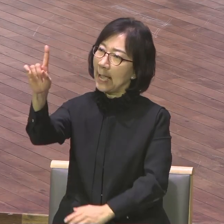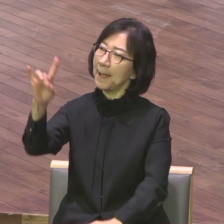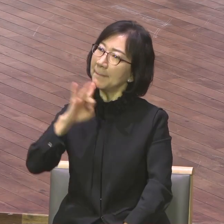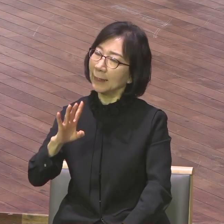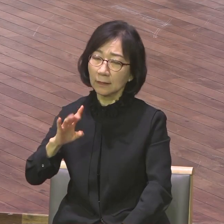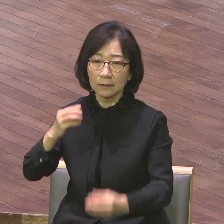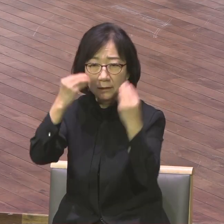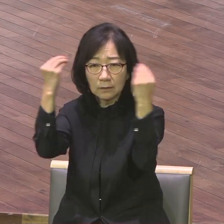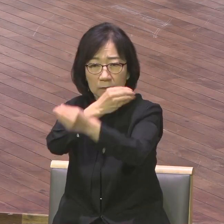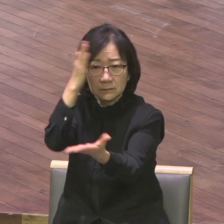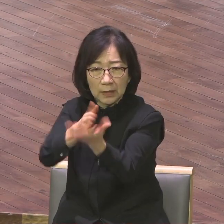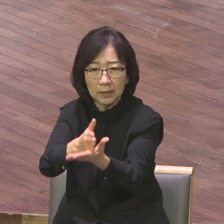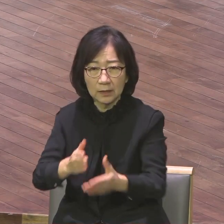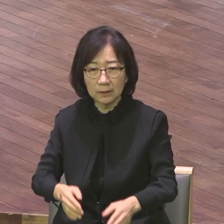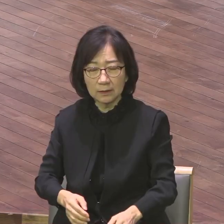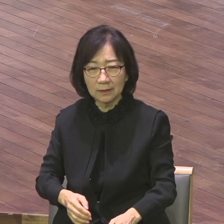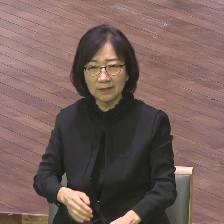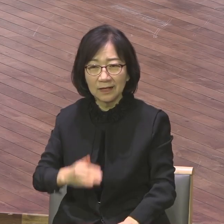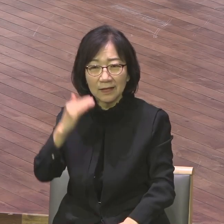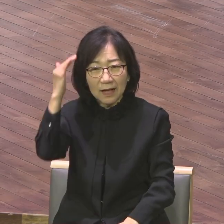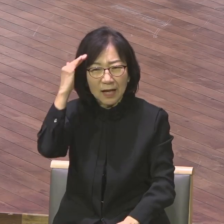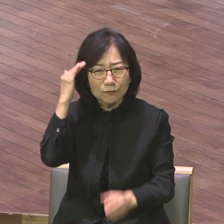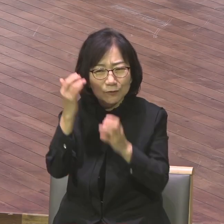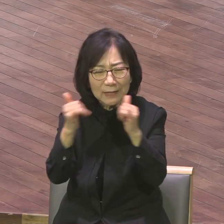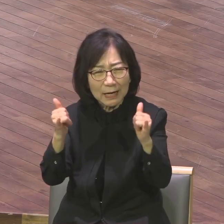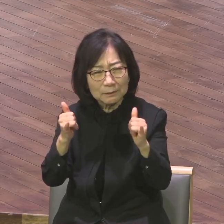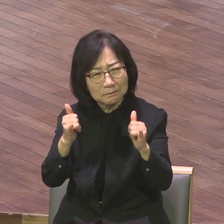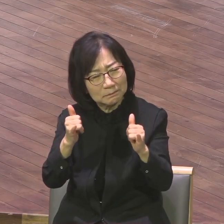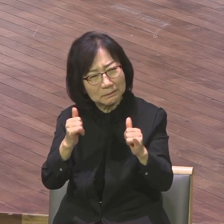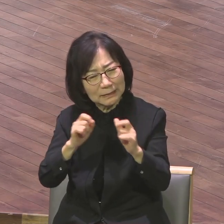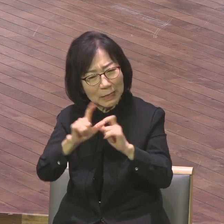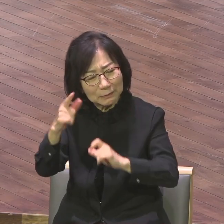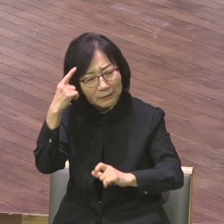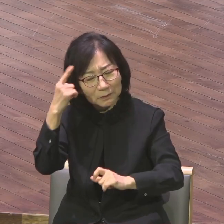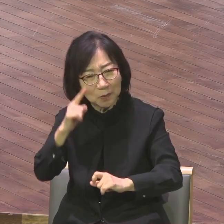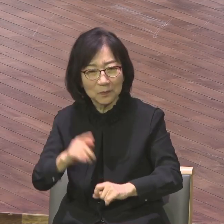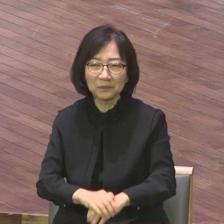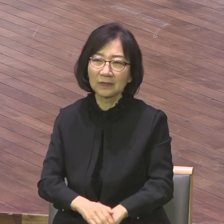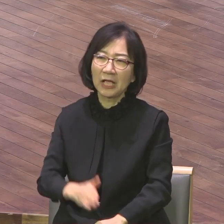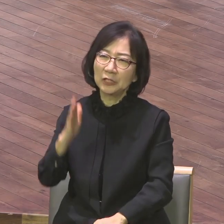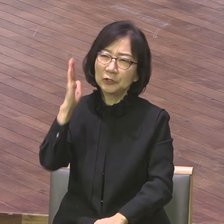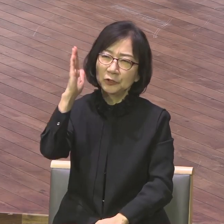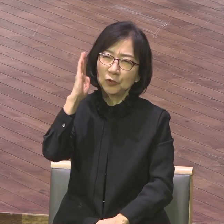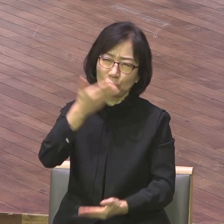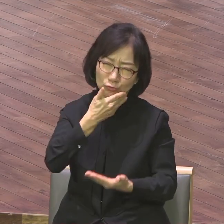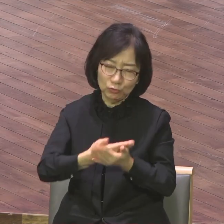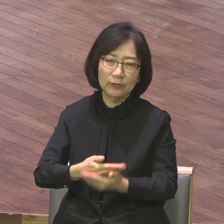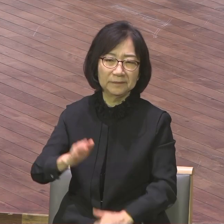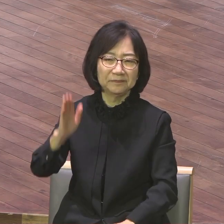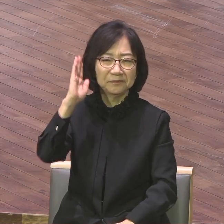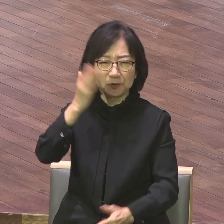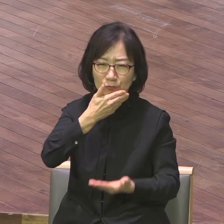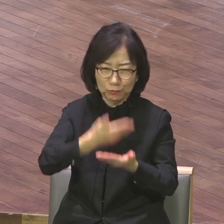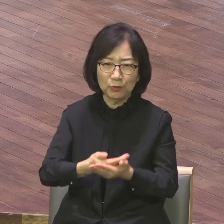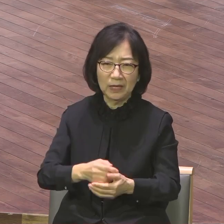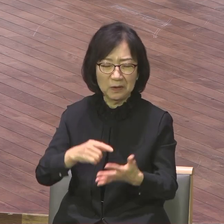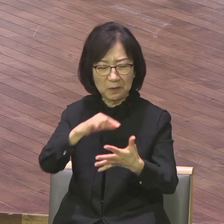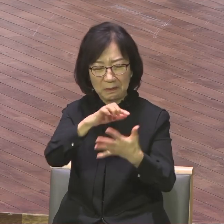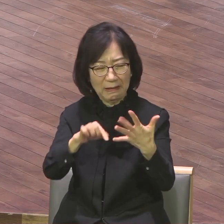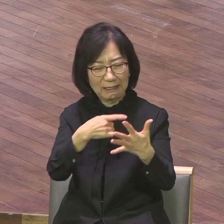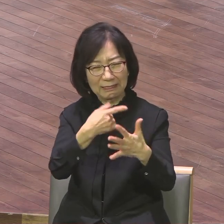한국교 성도들이 생각 중에요, 경신해야 될 부분이 뭐냐? 설교만 들으면 예배 다 들었다고